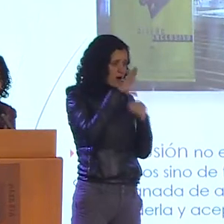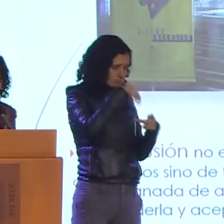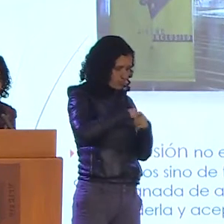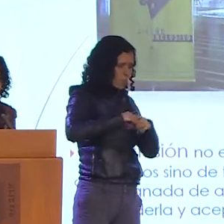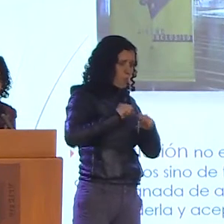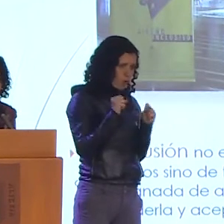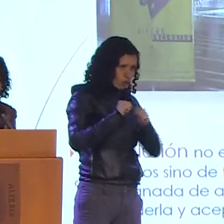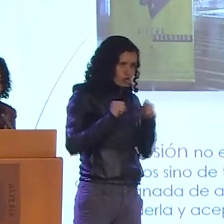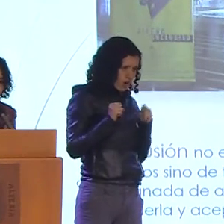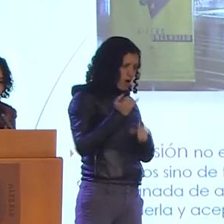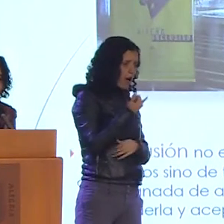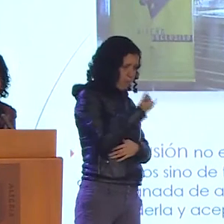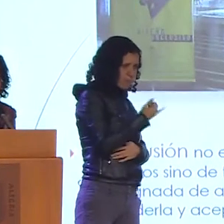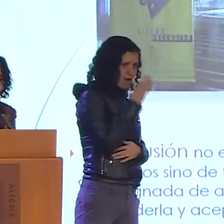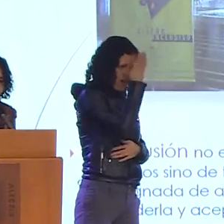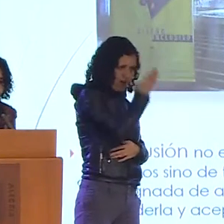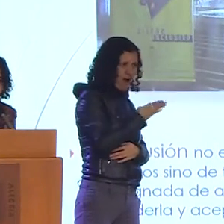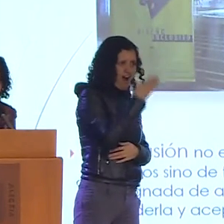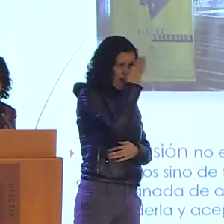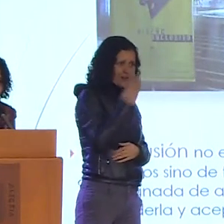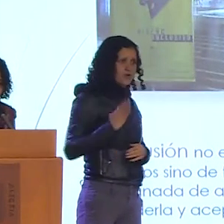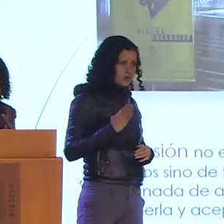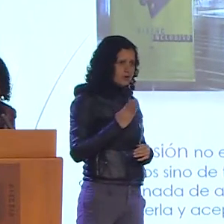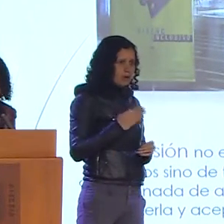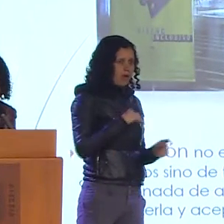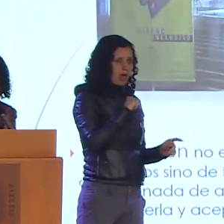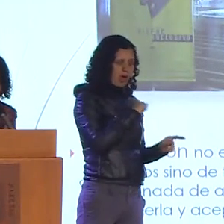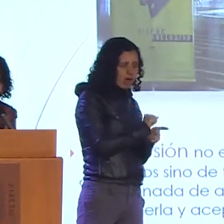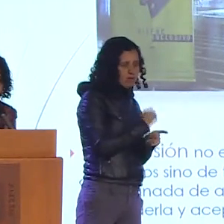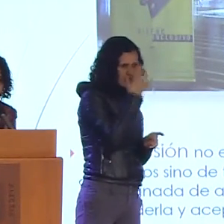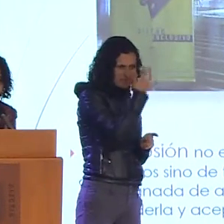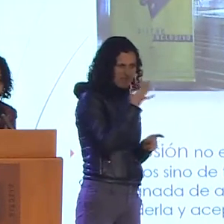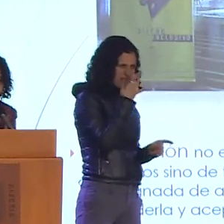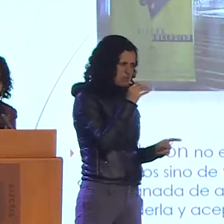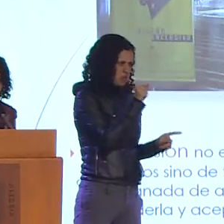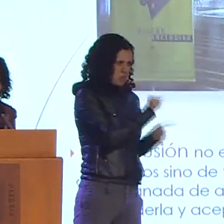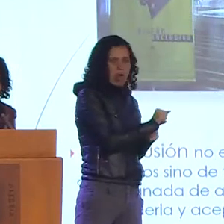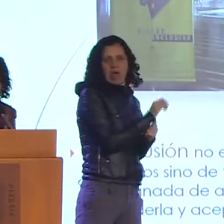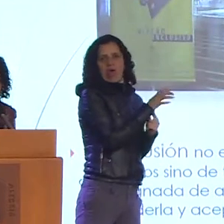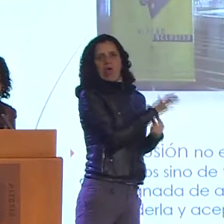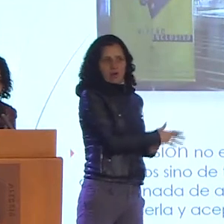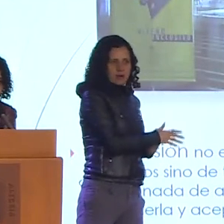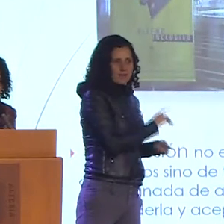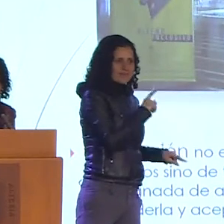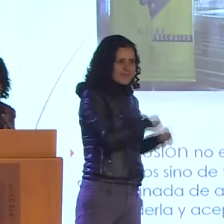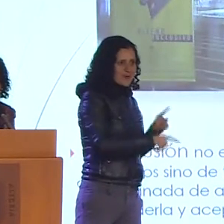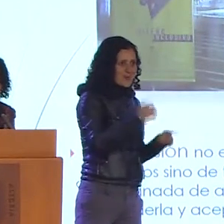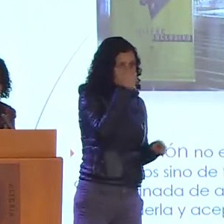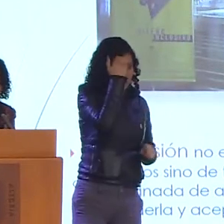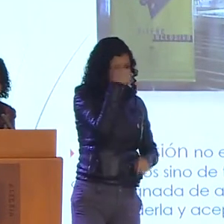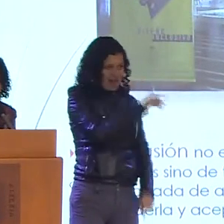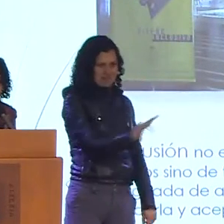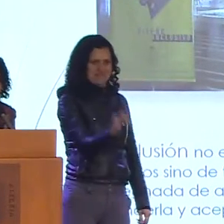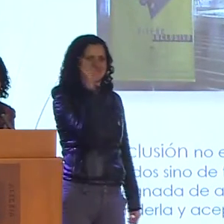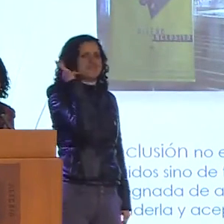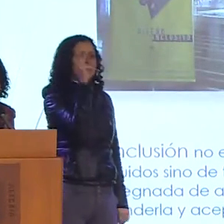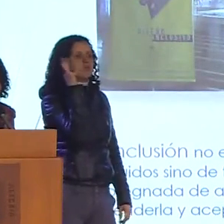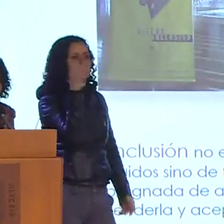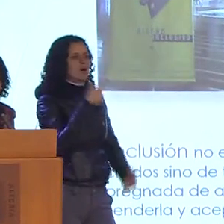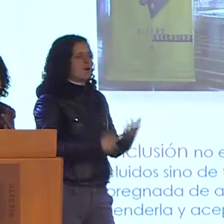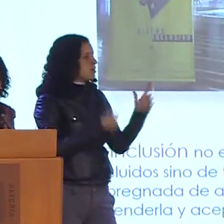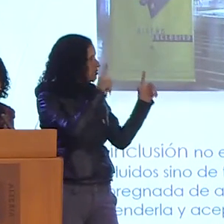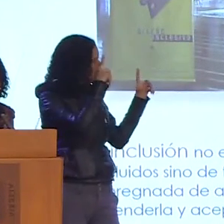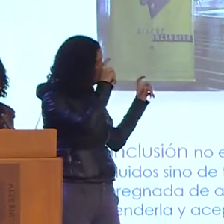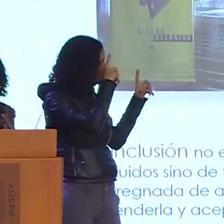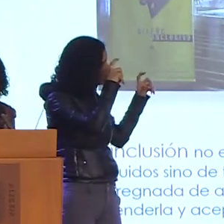Bogotá, ignorada, rezagada, relegada, todo lo que ustedes quieran. Pero ella con su testimonio de fotografías